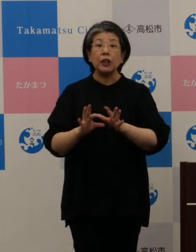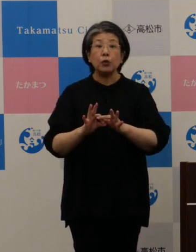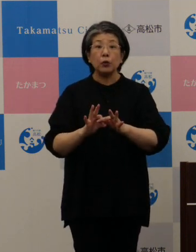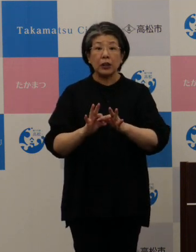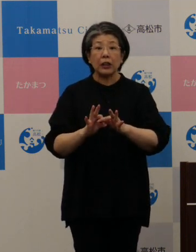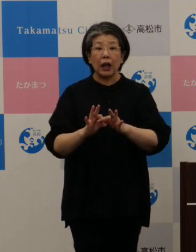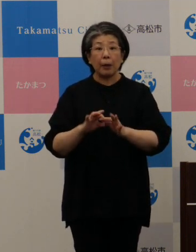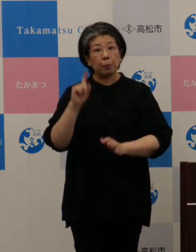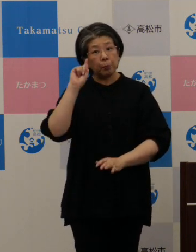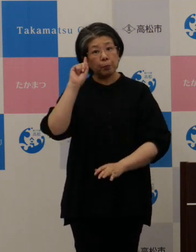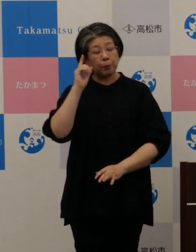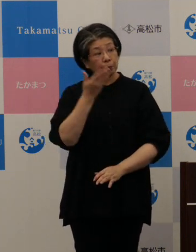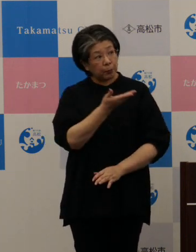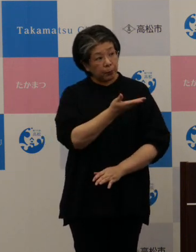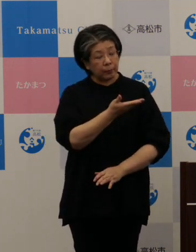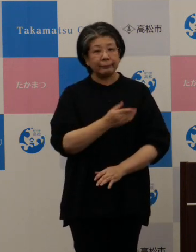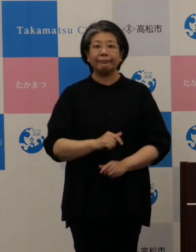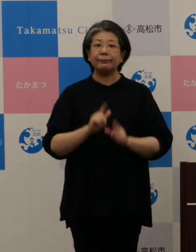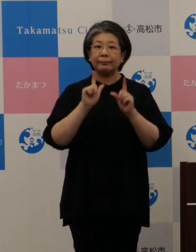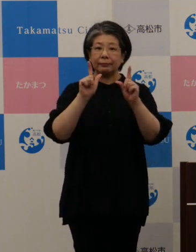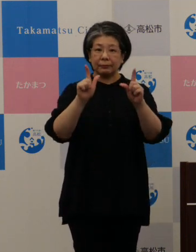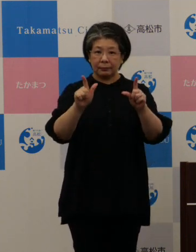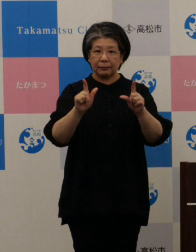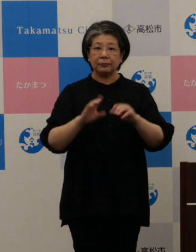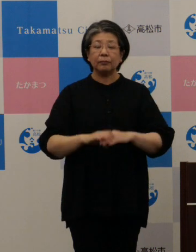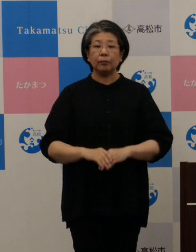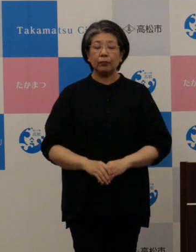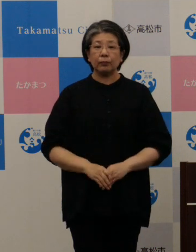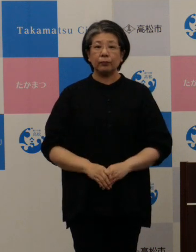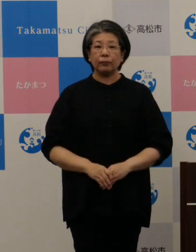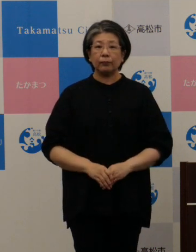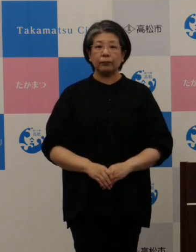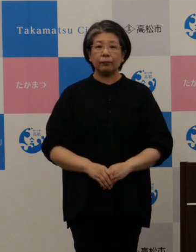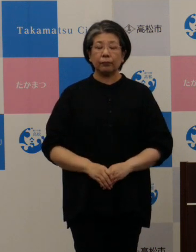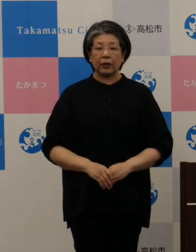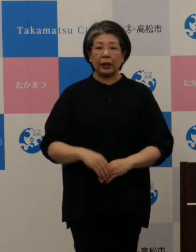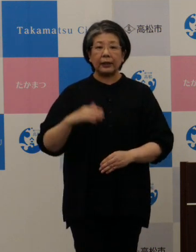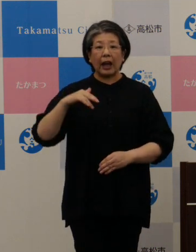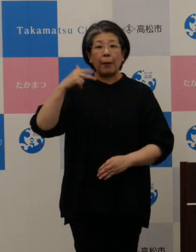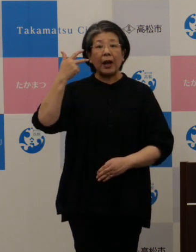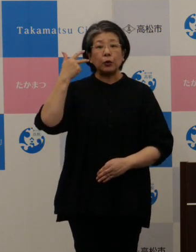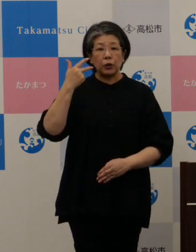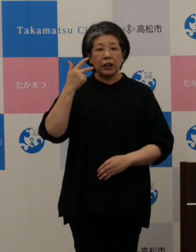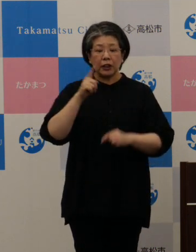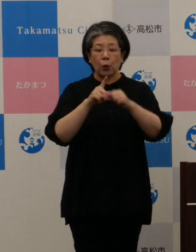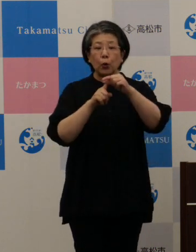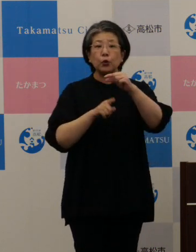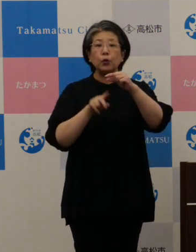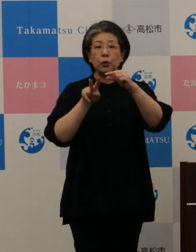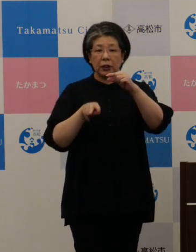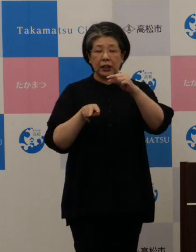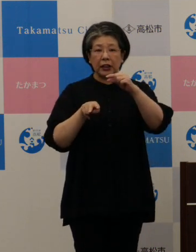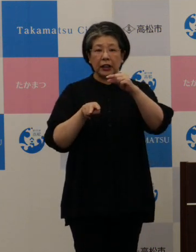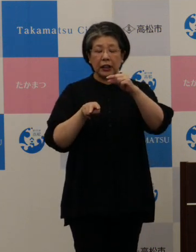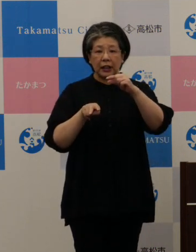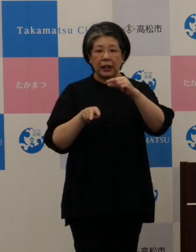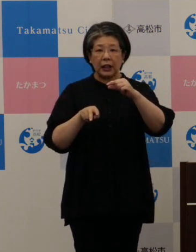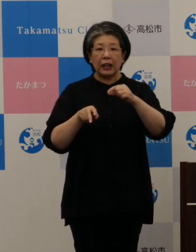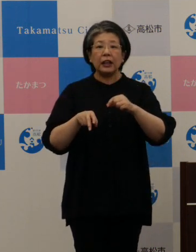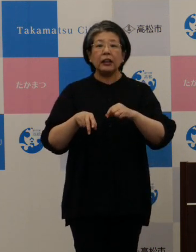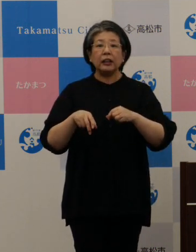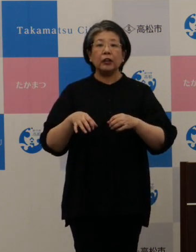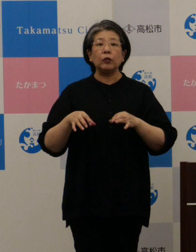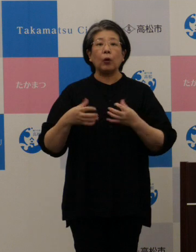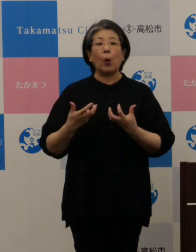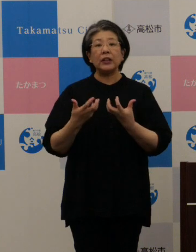か。 はい、まあ、それにつきましては先ほども言いましたように高松市中心市街地プロムナード化検討